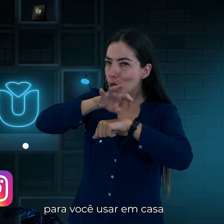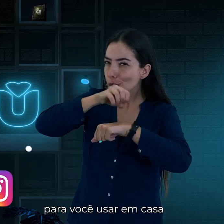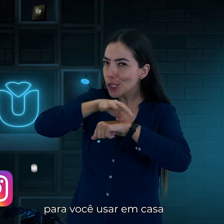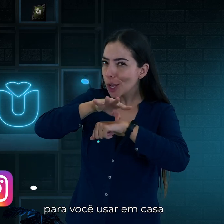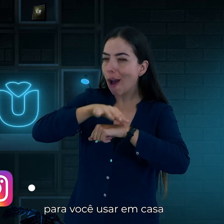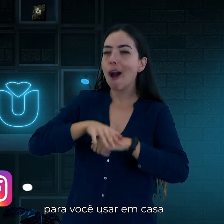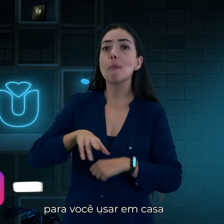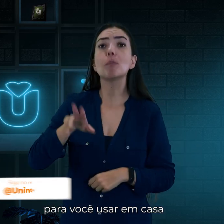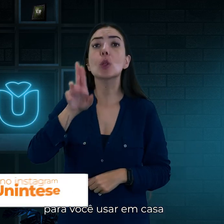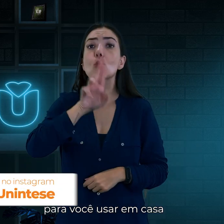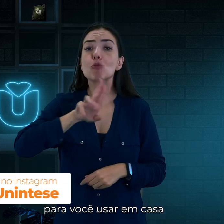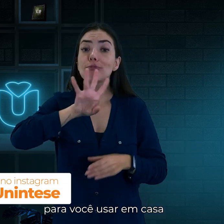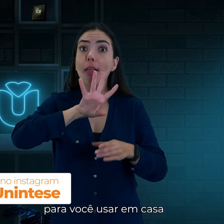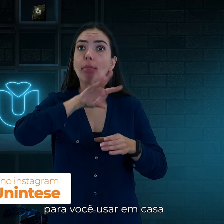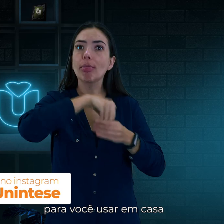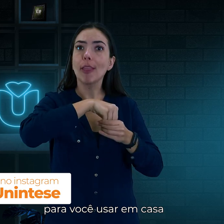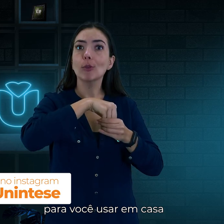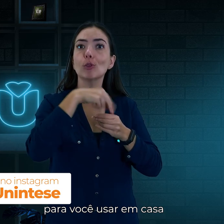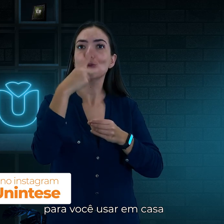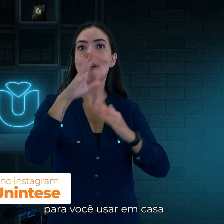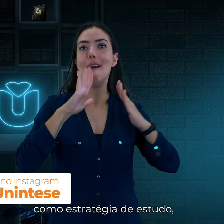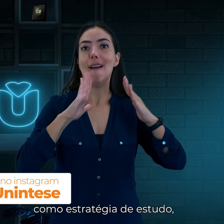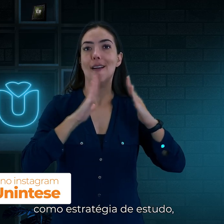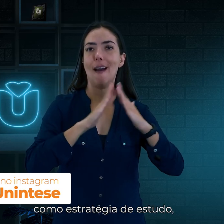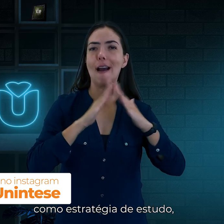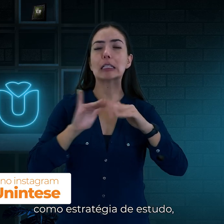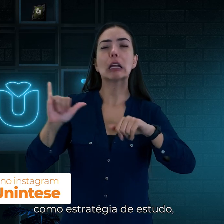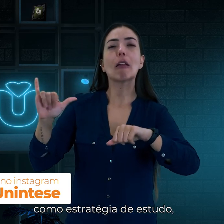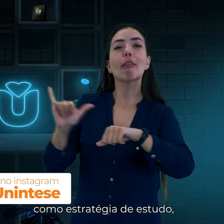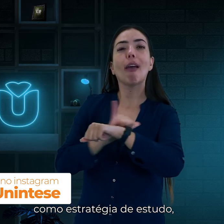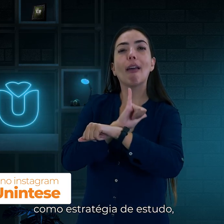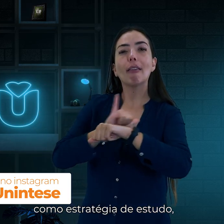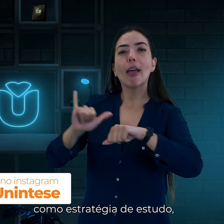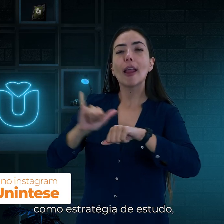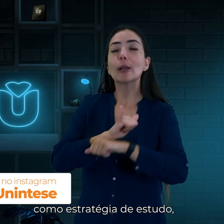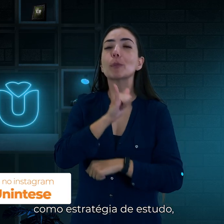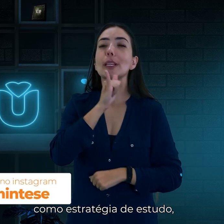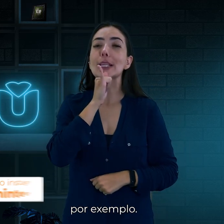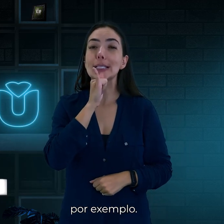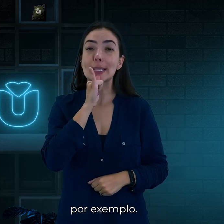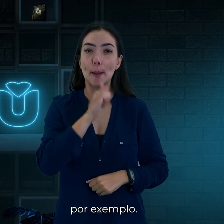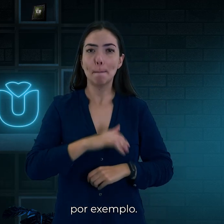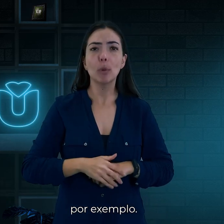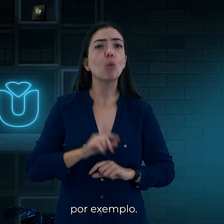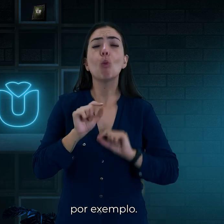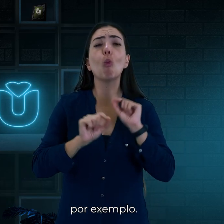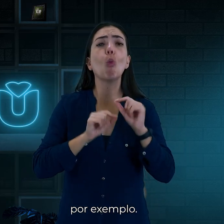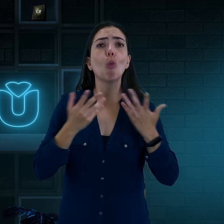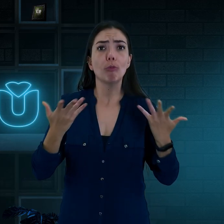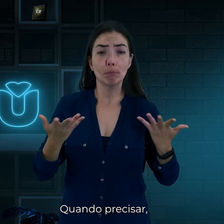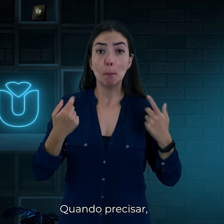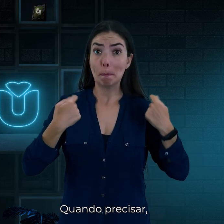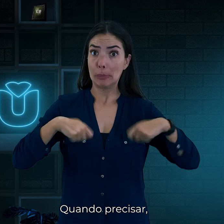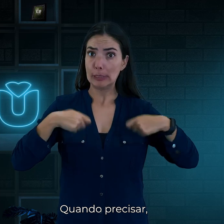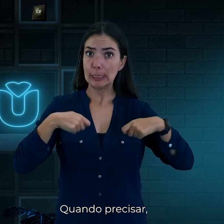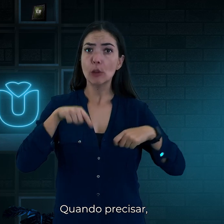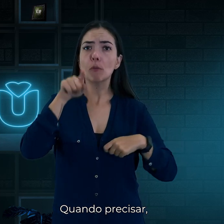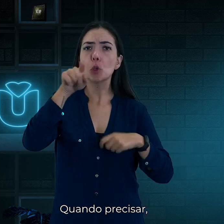para você usar em casa como estratégia de estudo. Por exemplo, quando precisar,